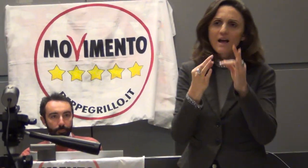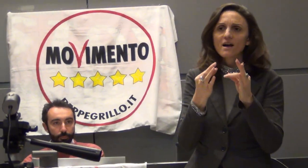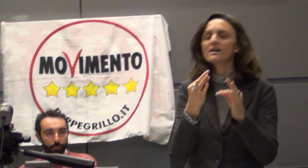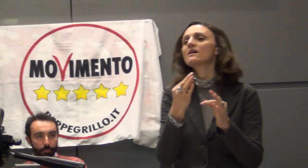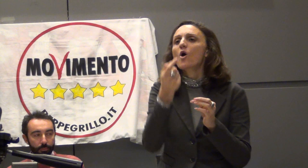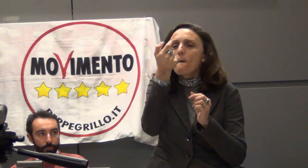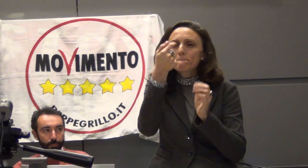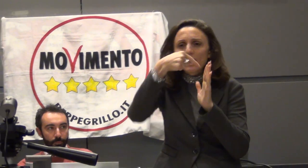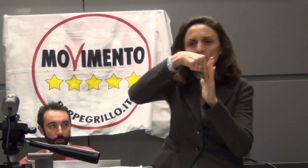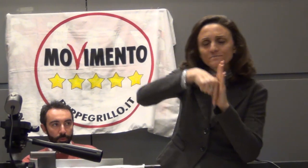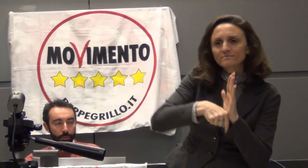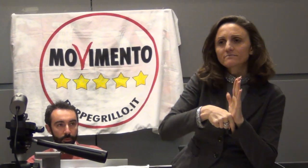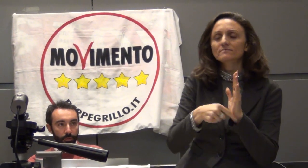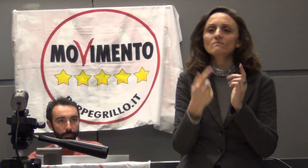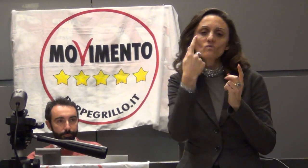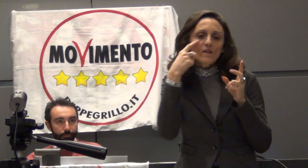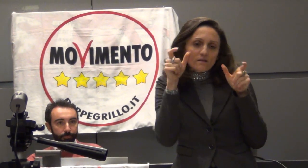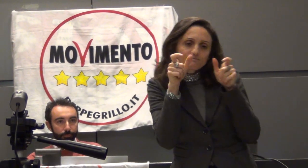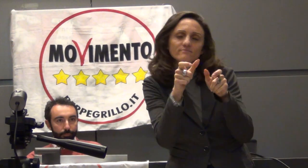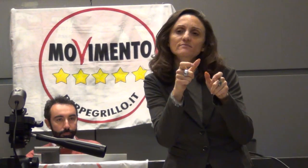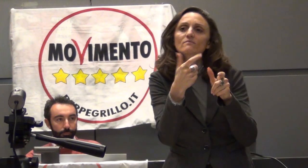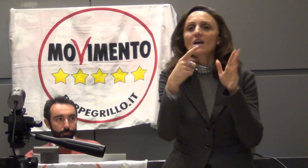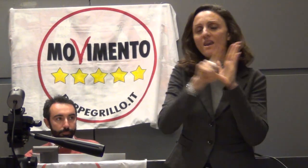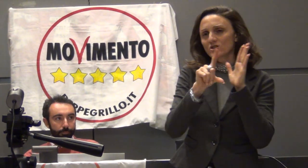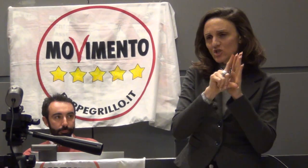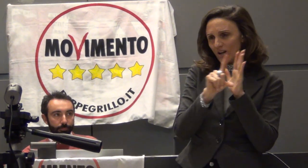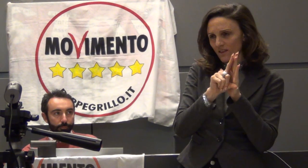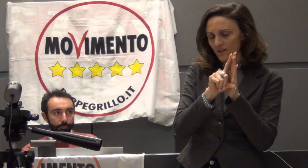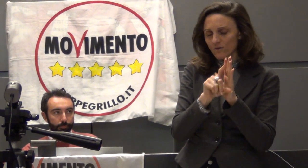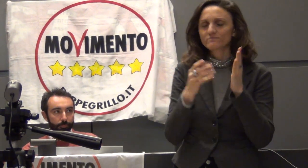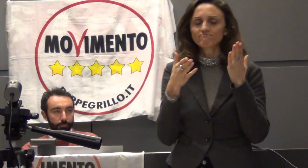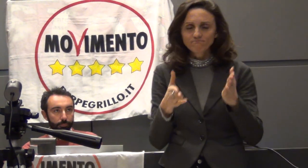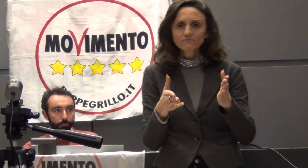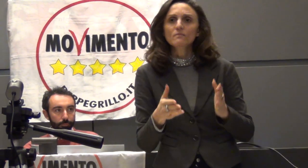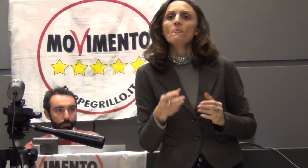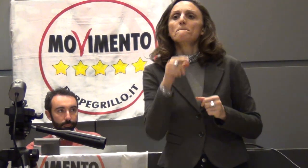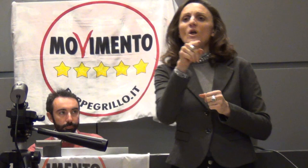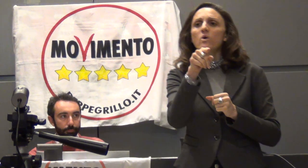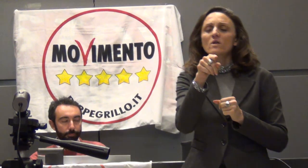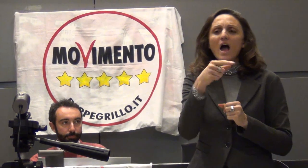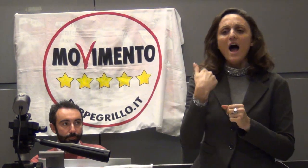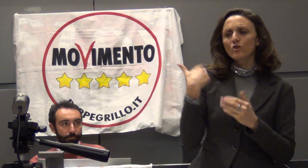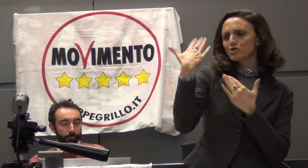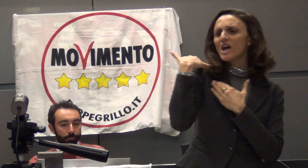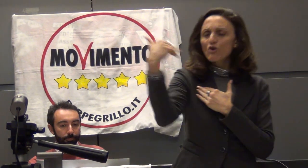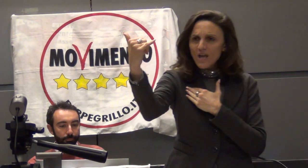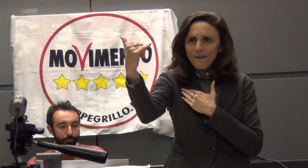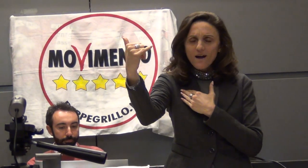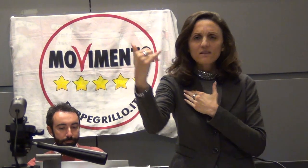Volevo spiegarvi un po' nel dettaglio, appunto legislativo, cosa riguarda la